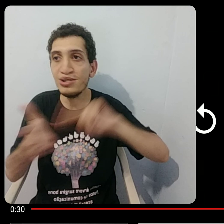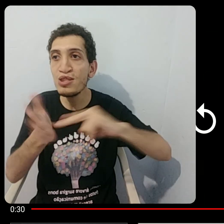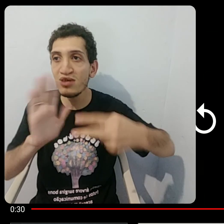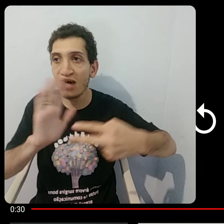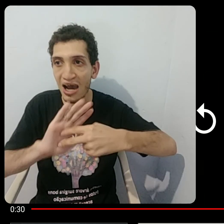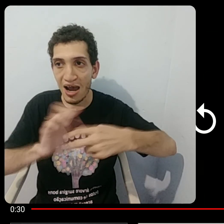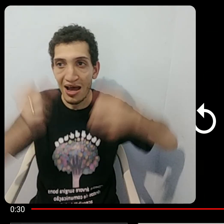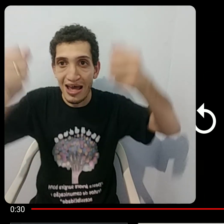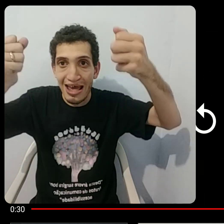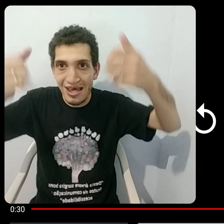Significa,